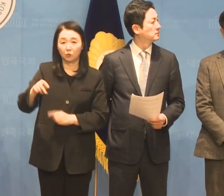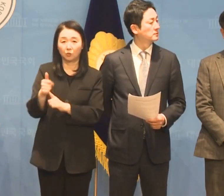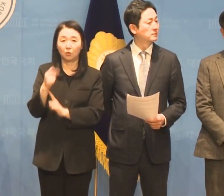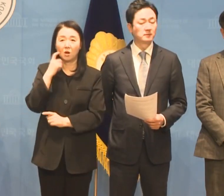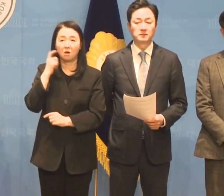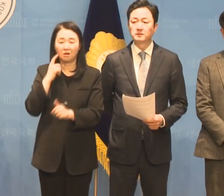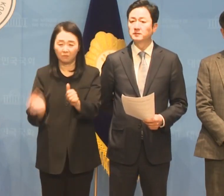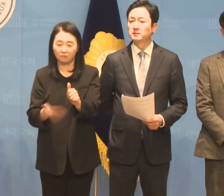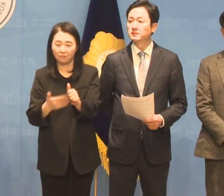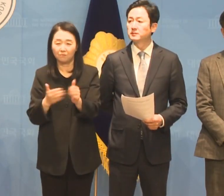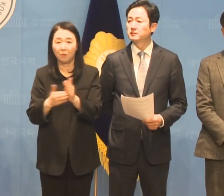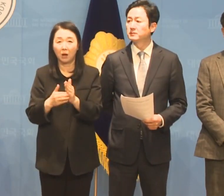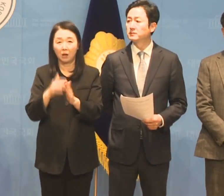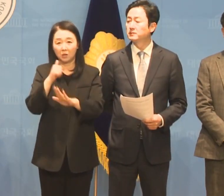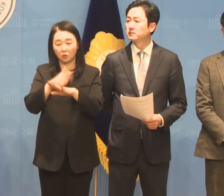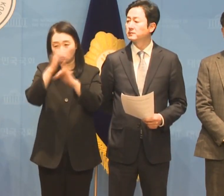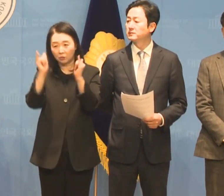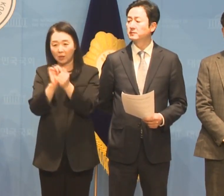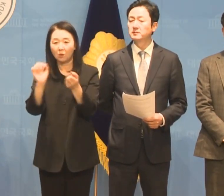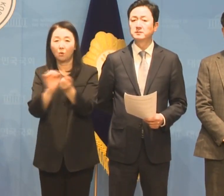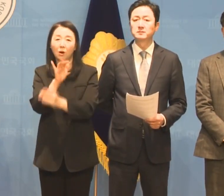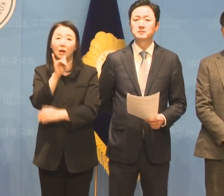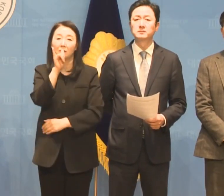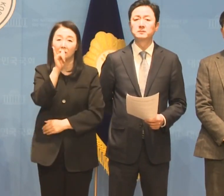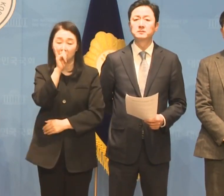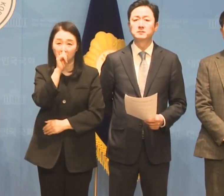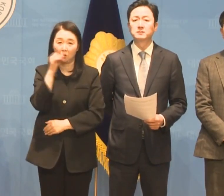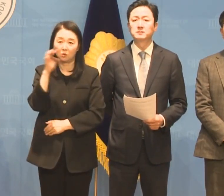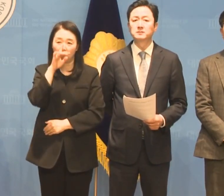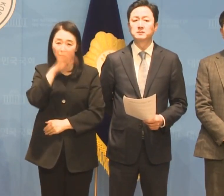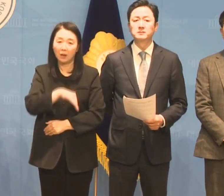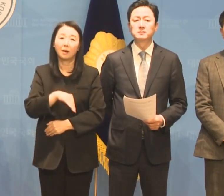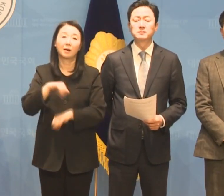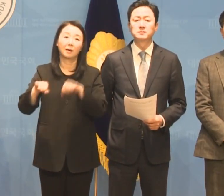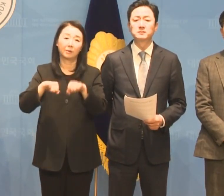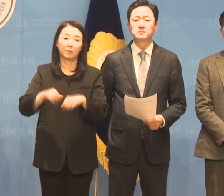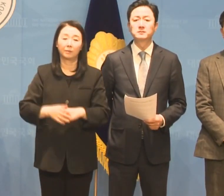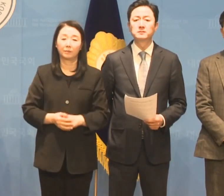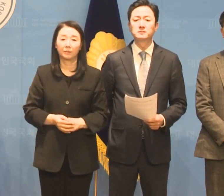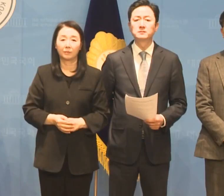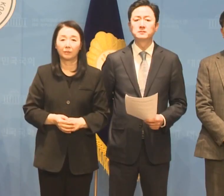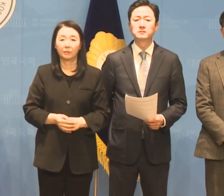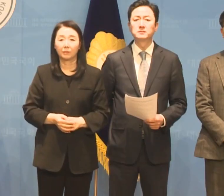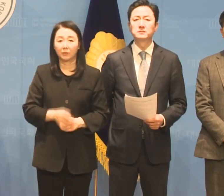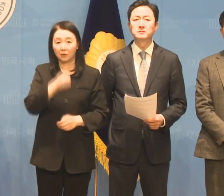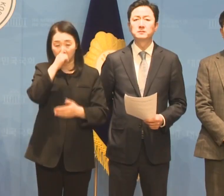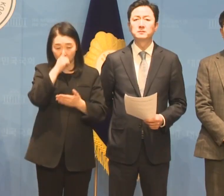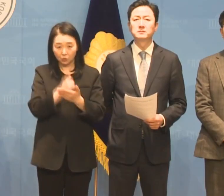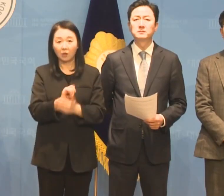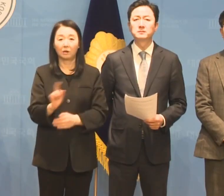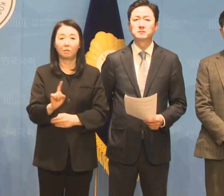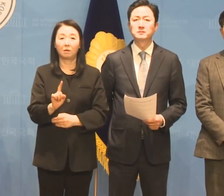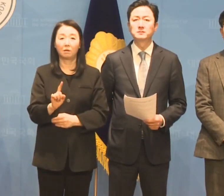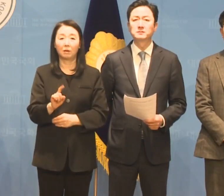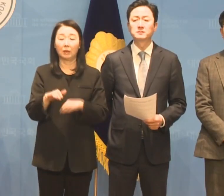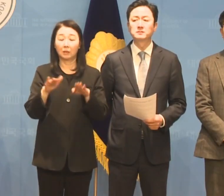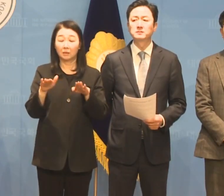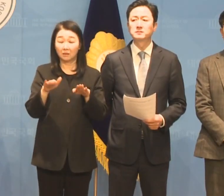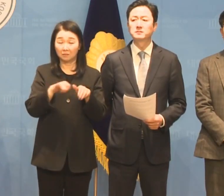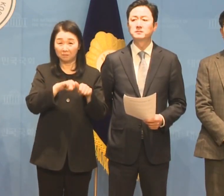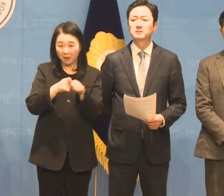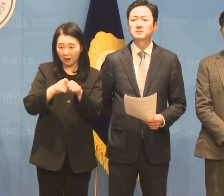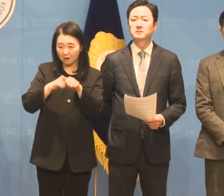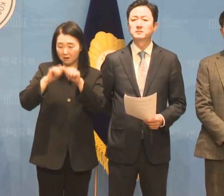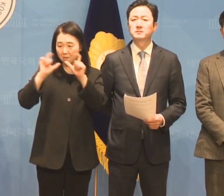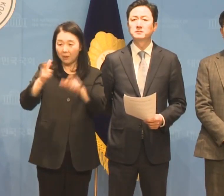거짓 선동은 사회를 혼란으로 몰고 갈 수 있는 악질적인 행위입니다. 이러한 범죄 행위들을 즉각적인 조치를 취하지